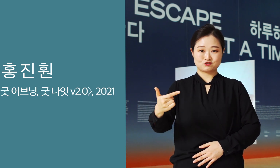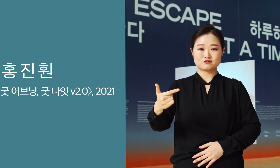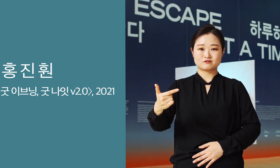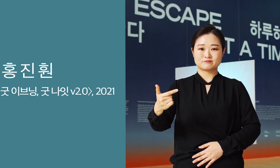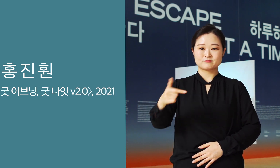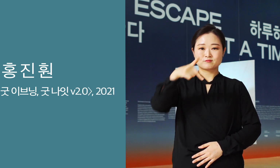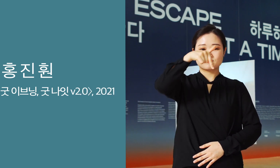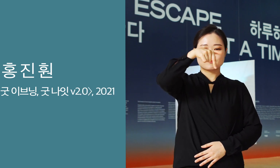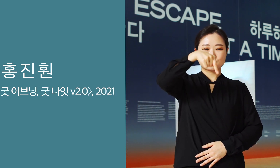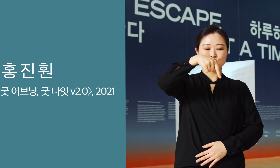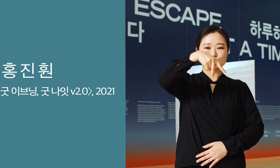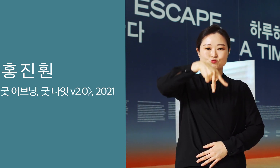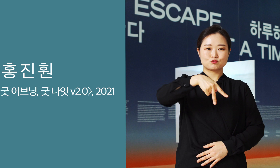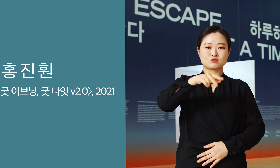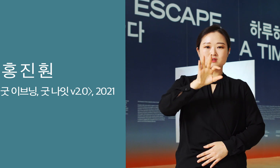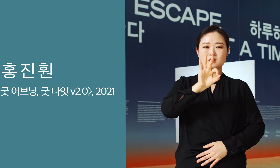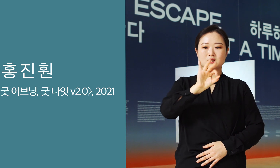굿 이브닝,